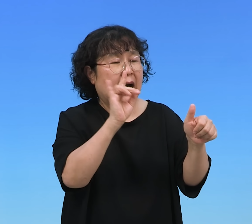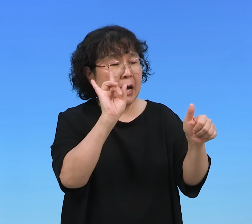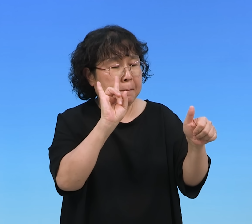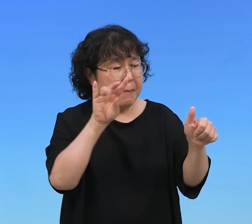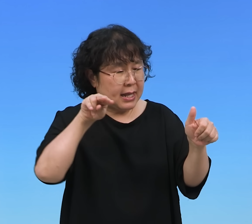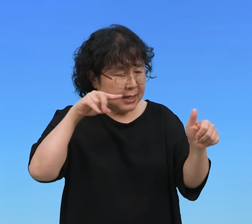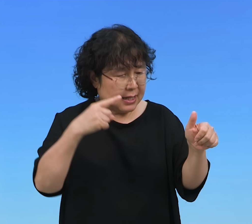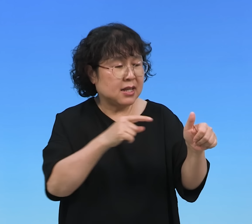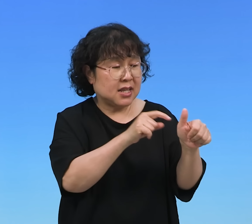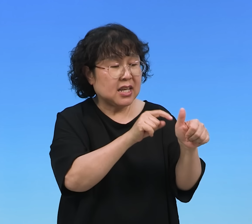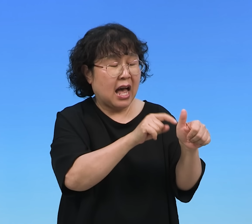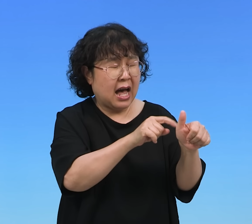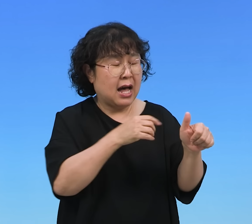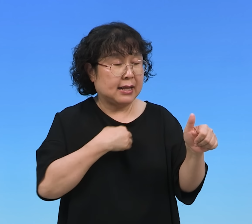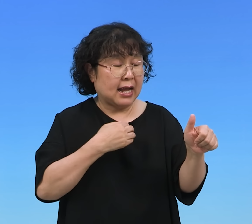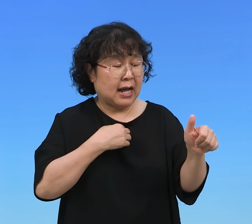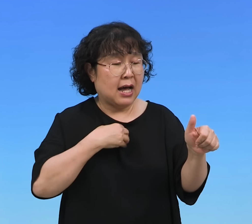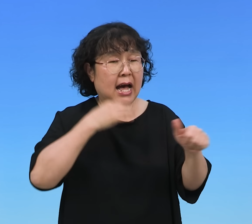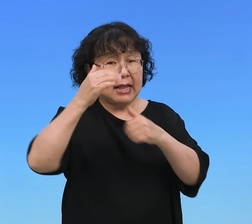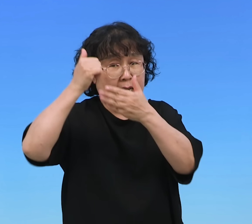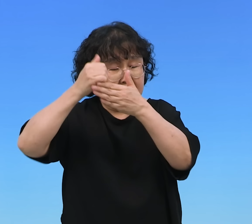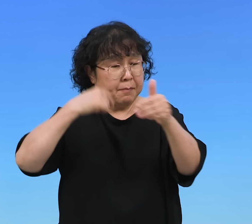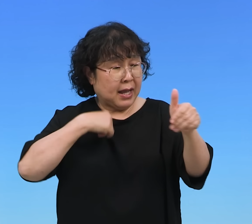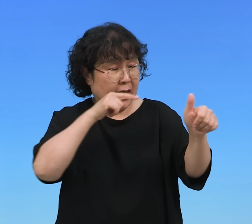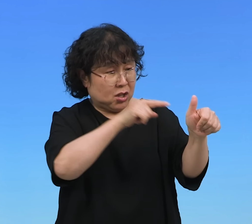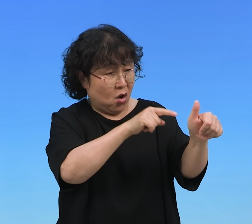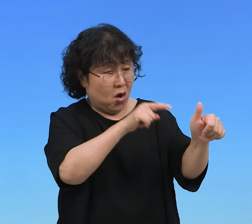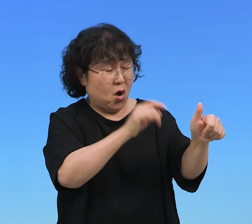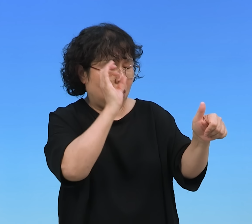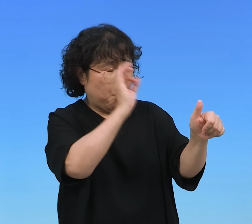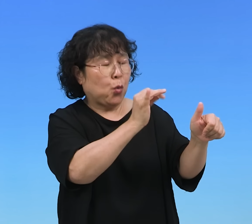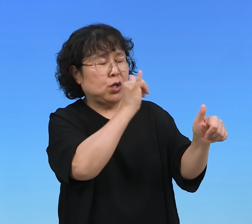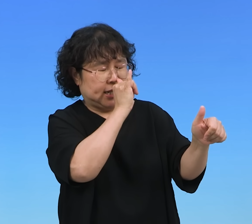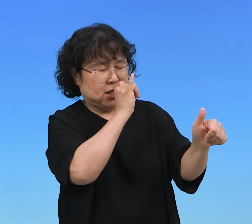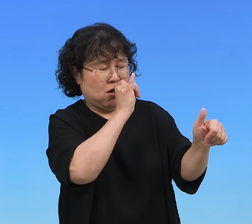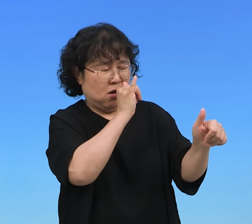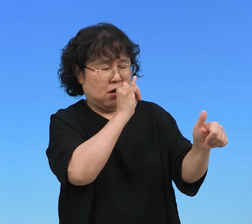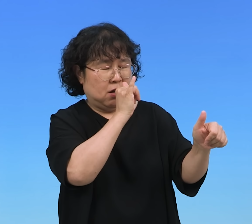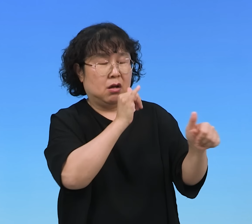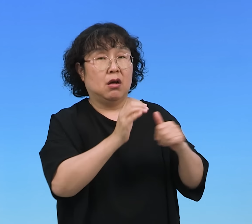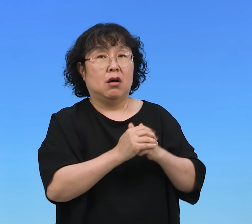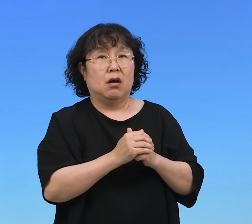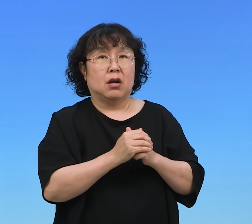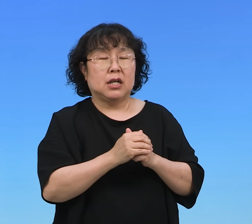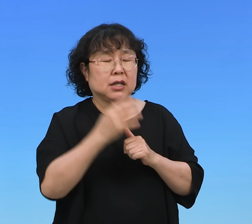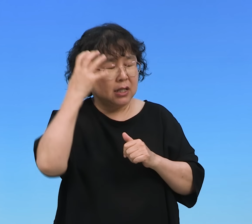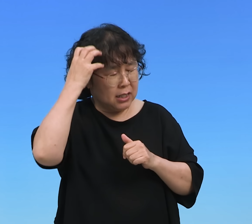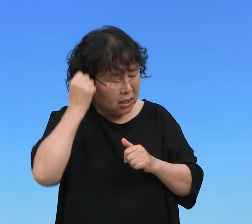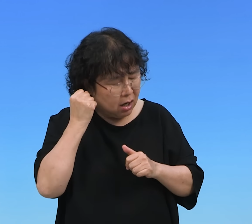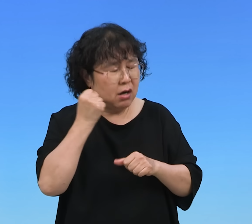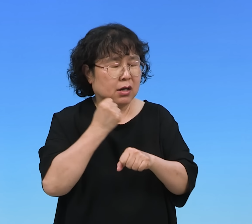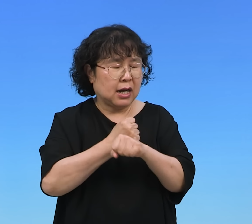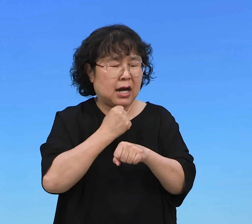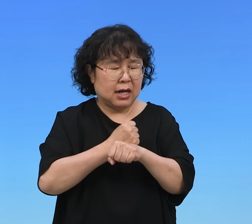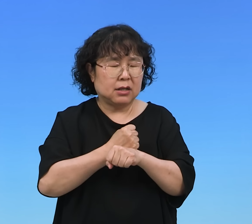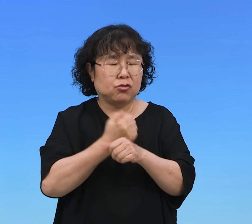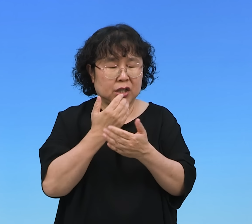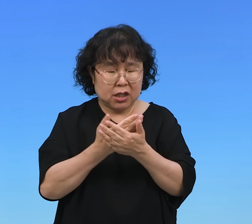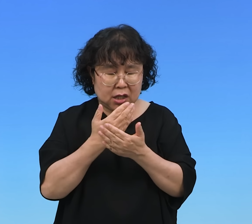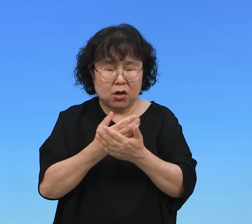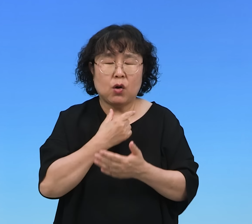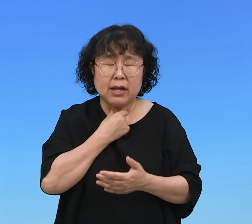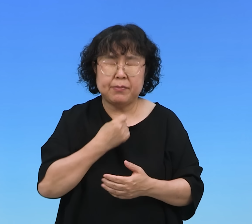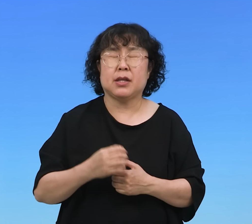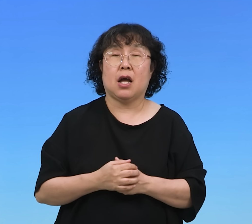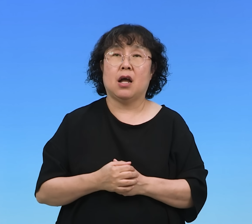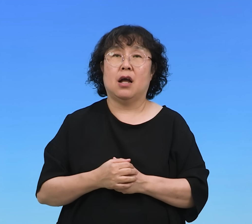일이냐? 내가 너를 주목하고 있는데 성령님이 우리 시니어 어른들에게, 우리 아버지